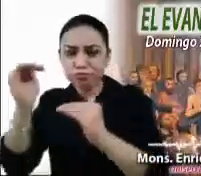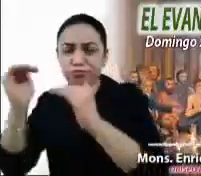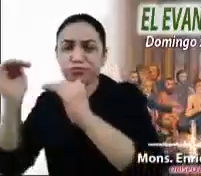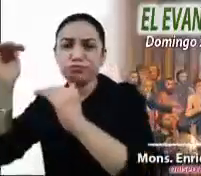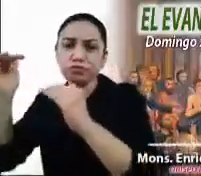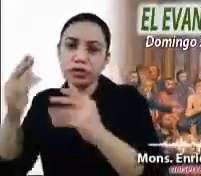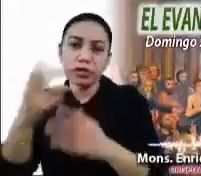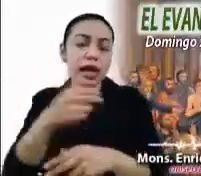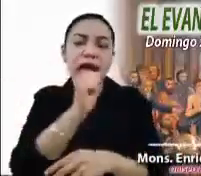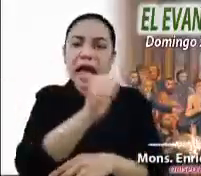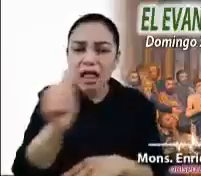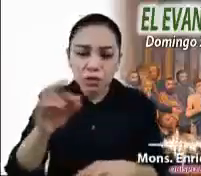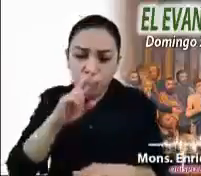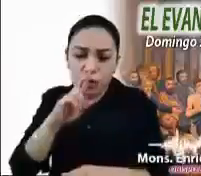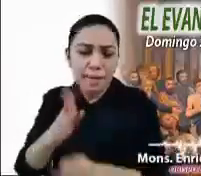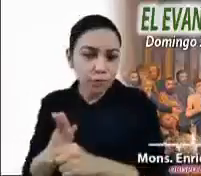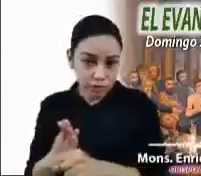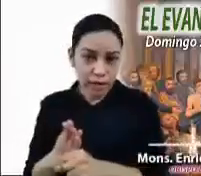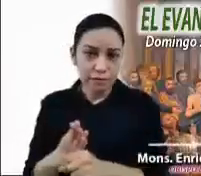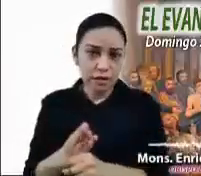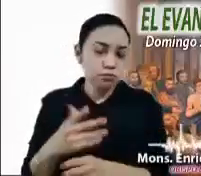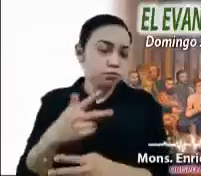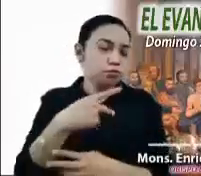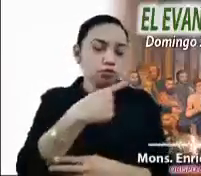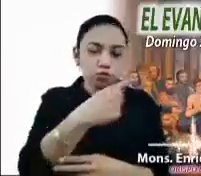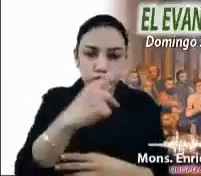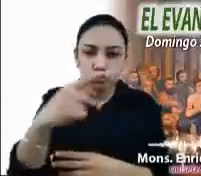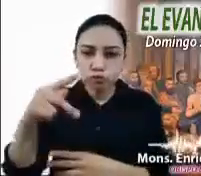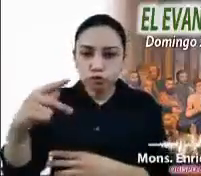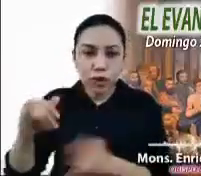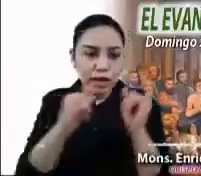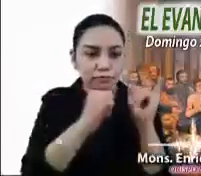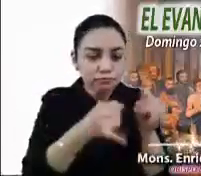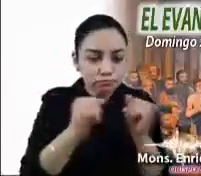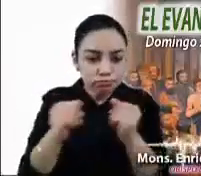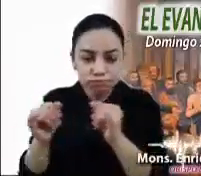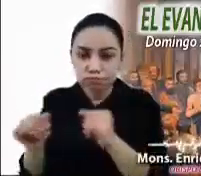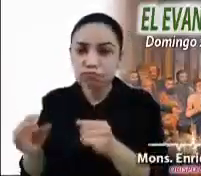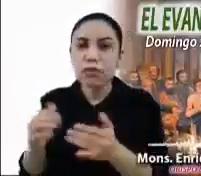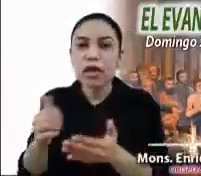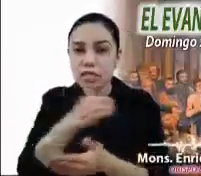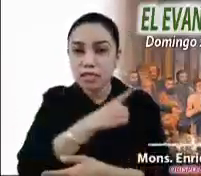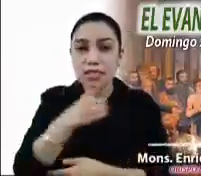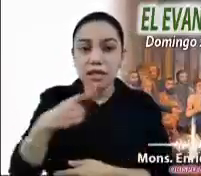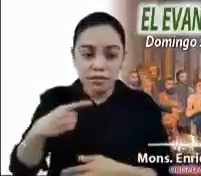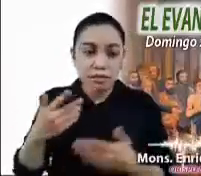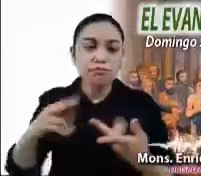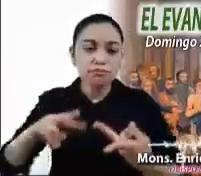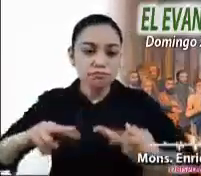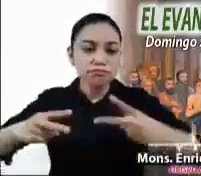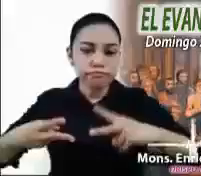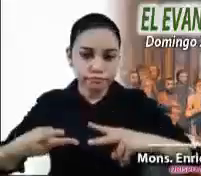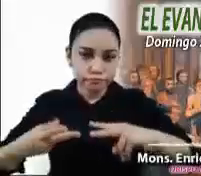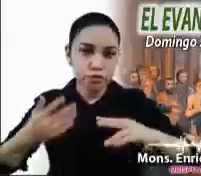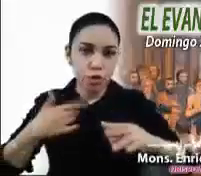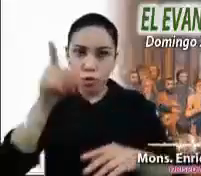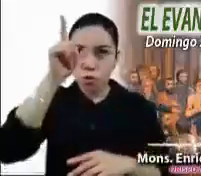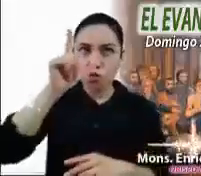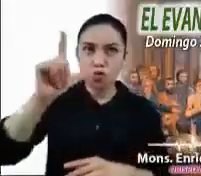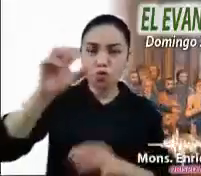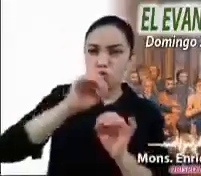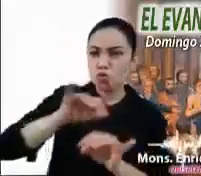responsabilidad, cada quien con su propio carisma, como nos dice hoy San Pablo. Jesús